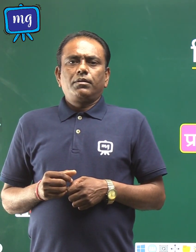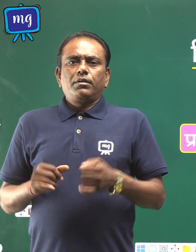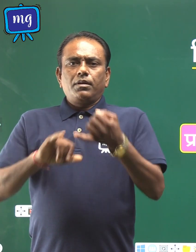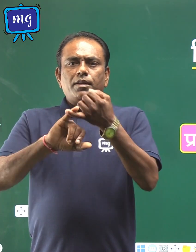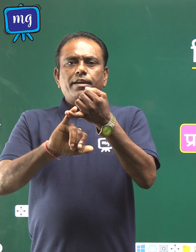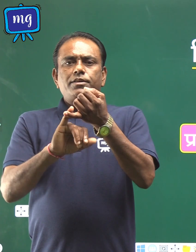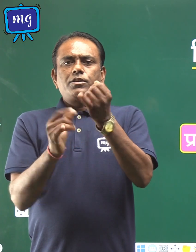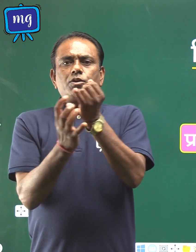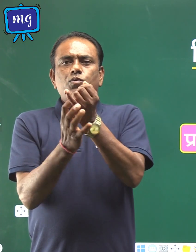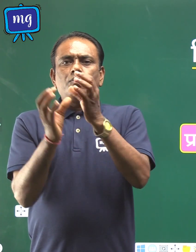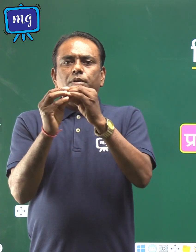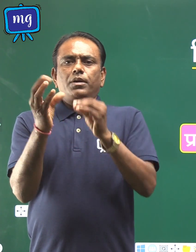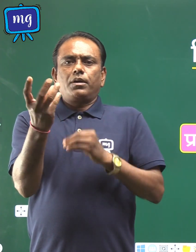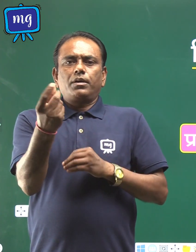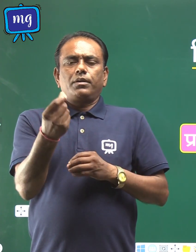विषय गणित